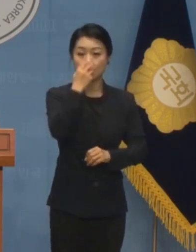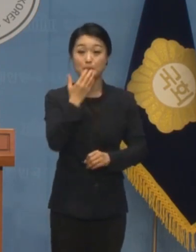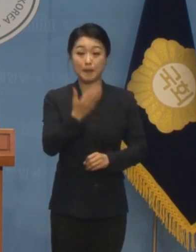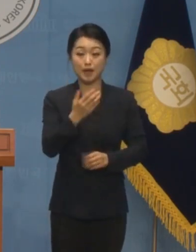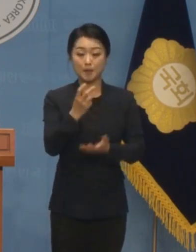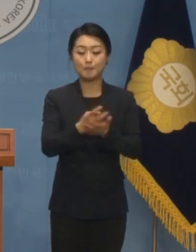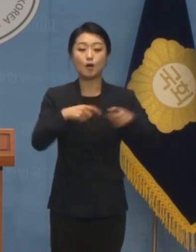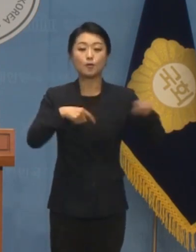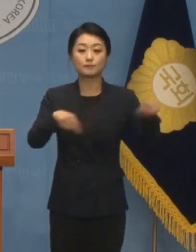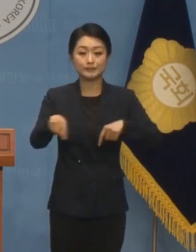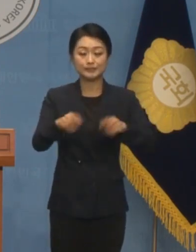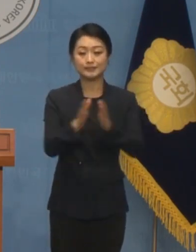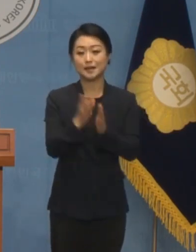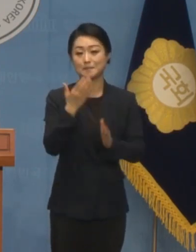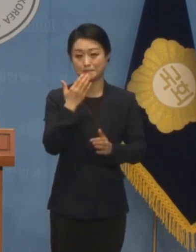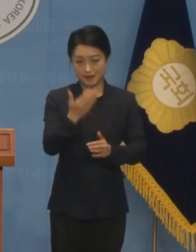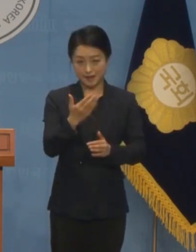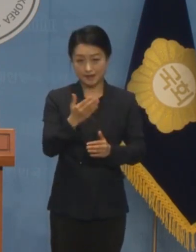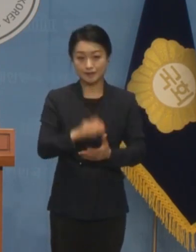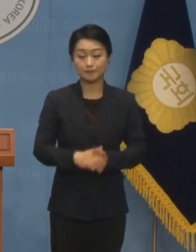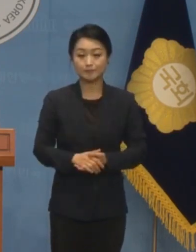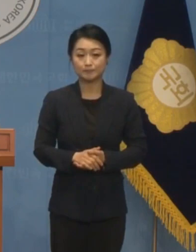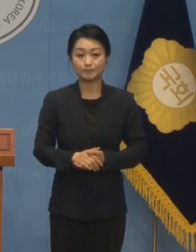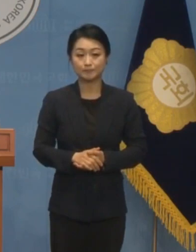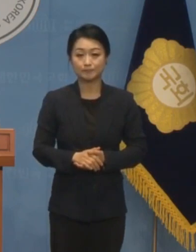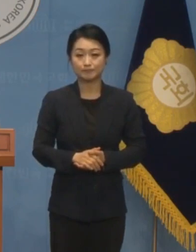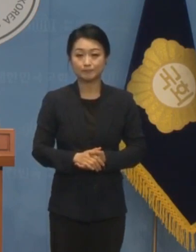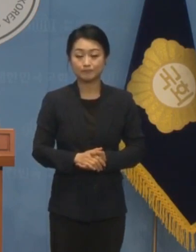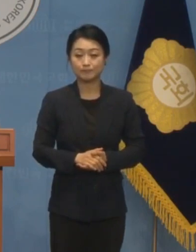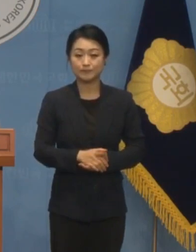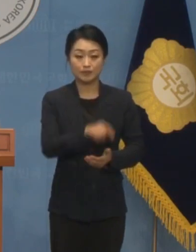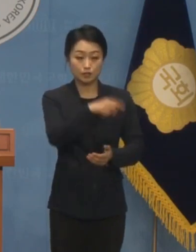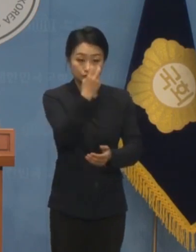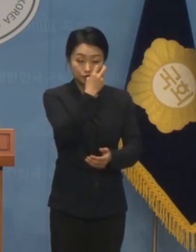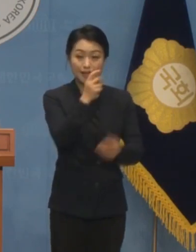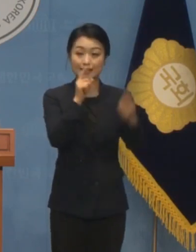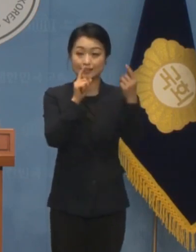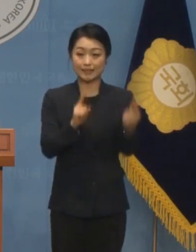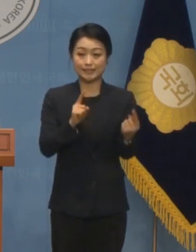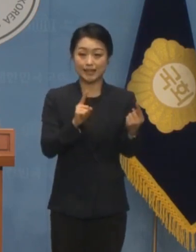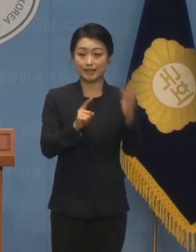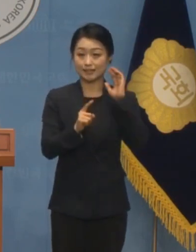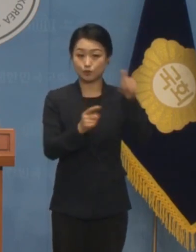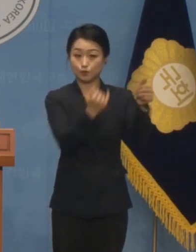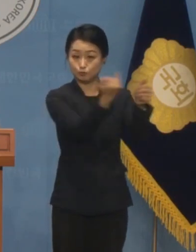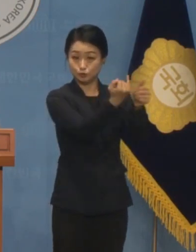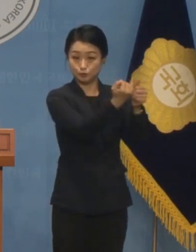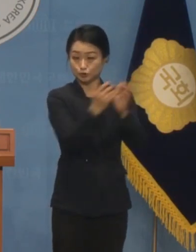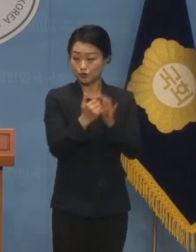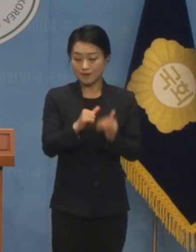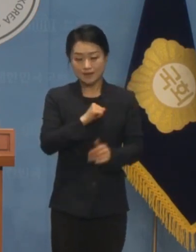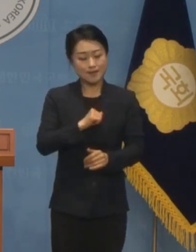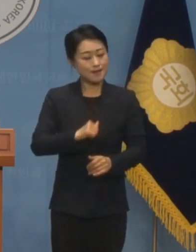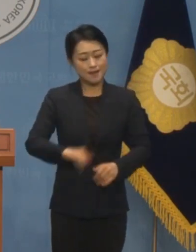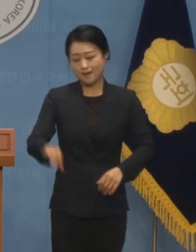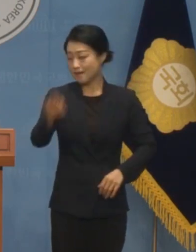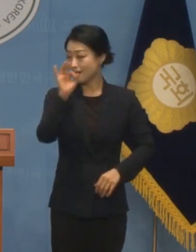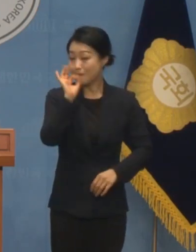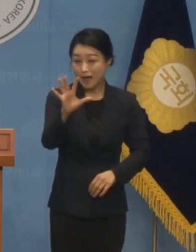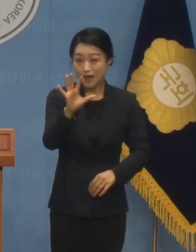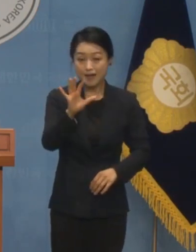법치주의를 실현하는 길일 것입니다. 당의 수사 대상자들은 국민의 인내심이 한계에